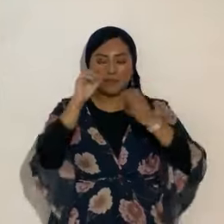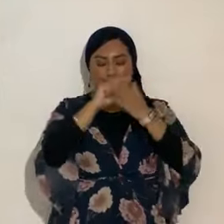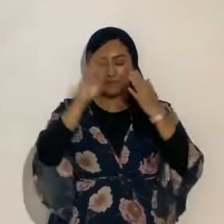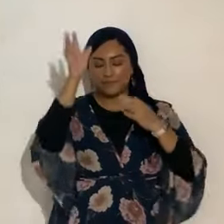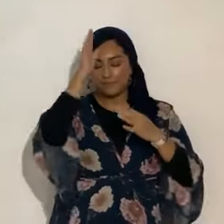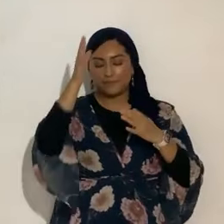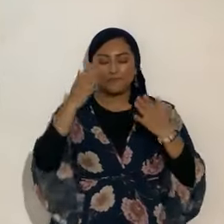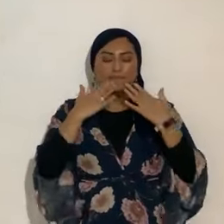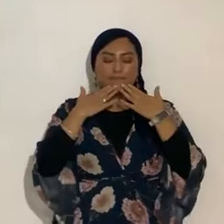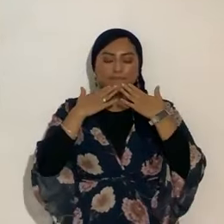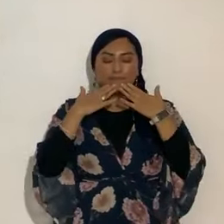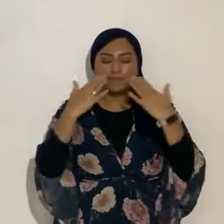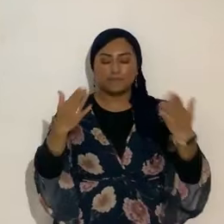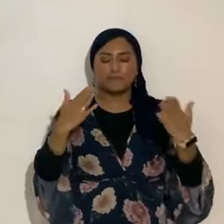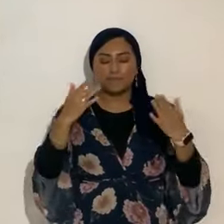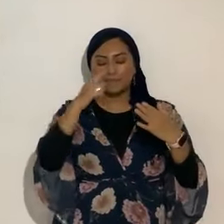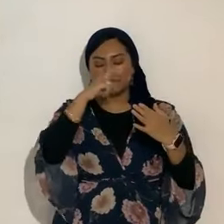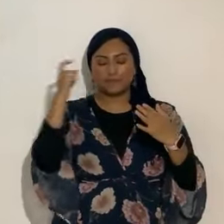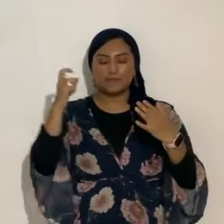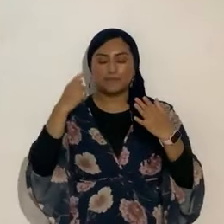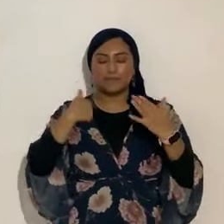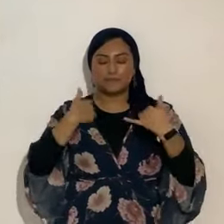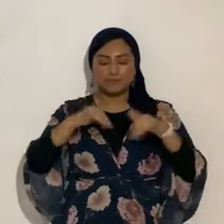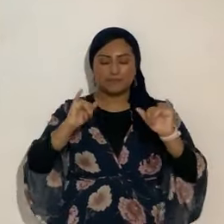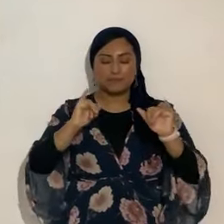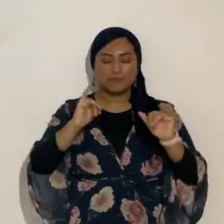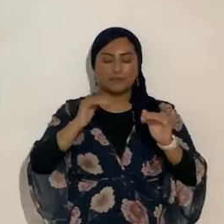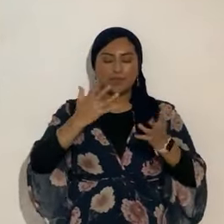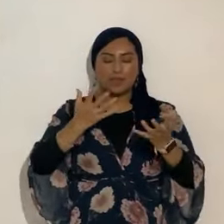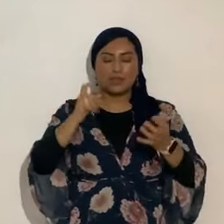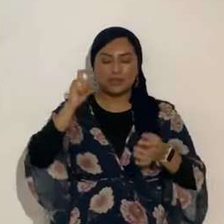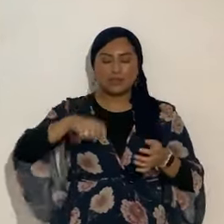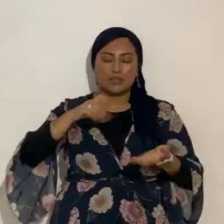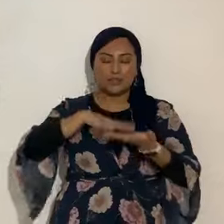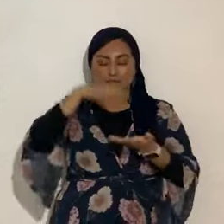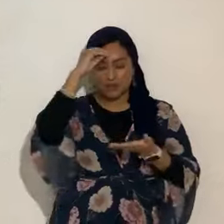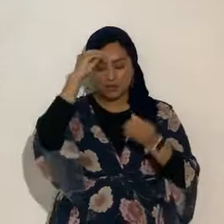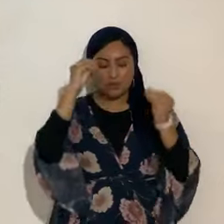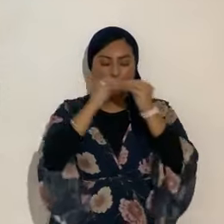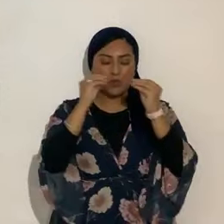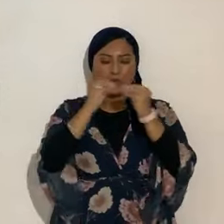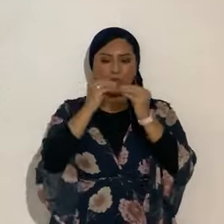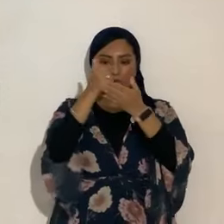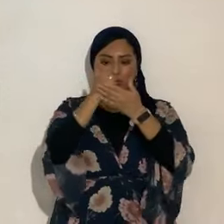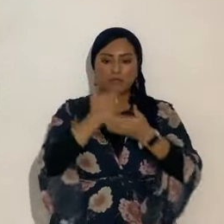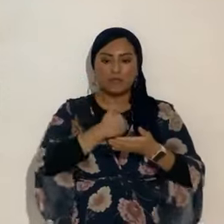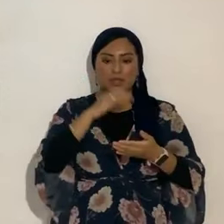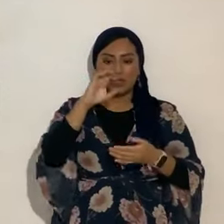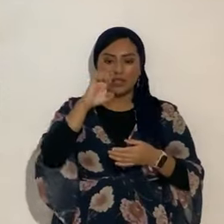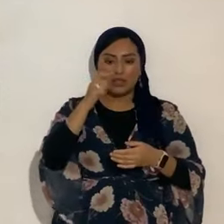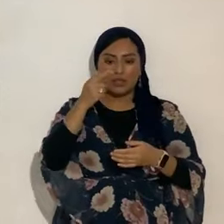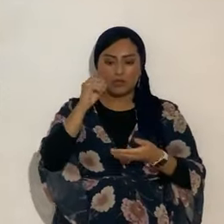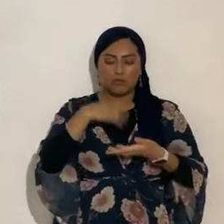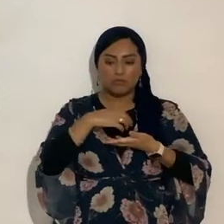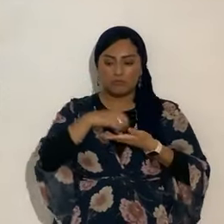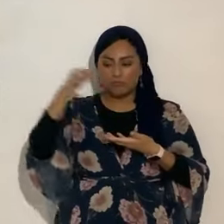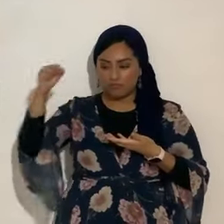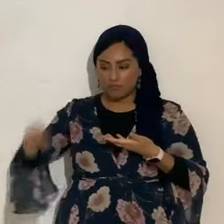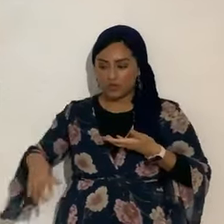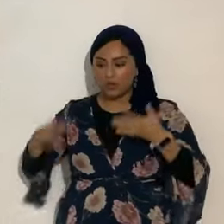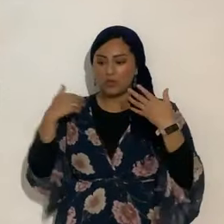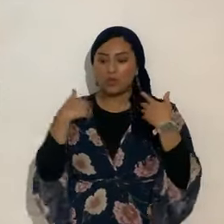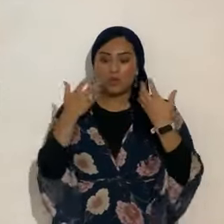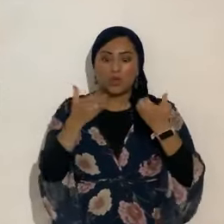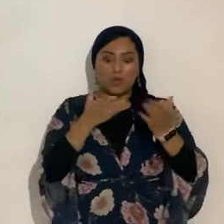porque ciertamente nos falta mucho. Ayúdanos a quitar el ego totalmente, Padre Eterno, de nuestras vidas.